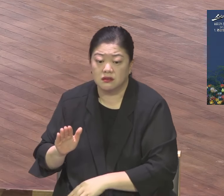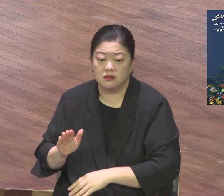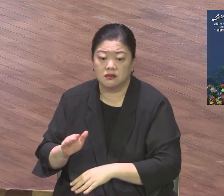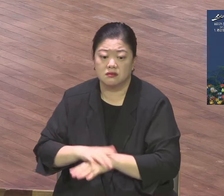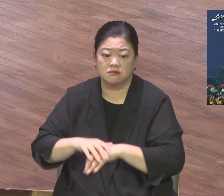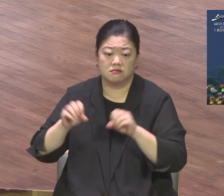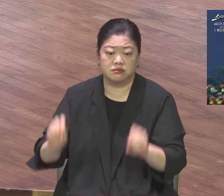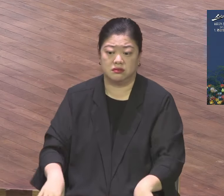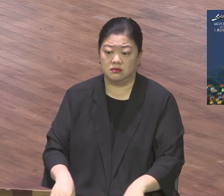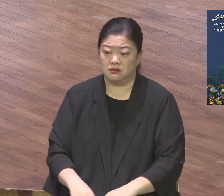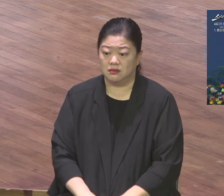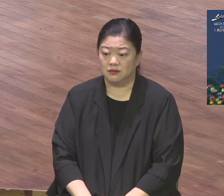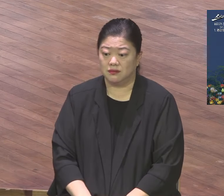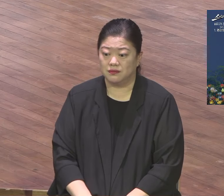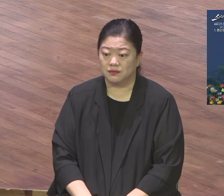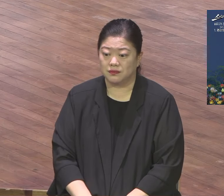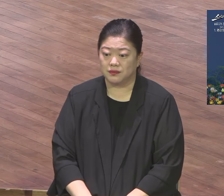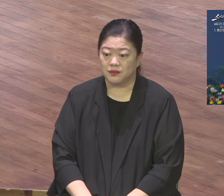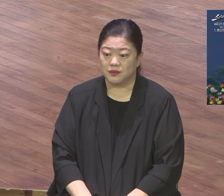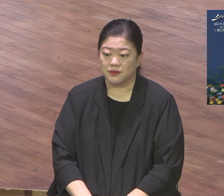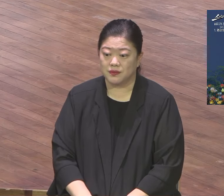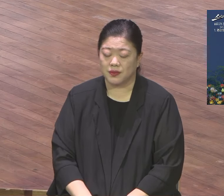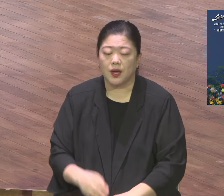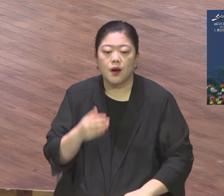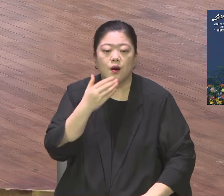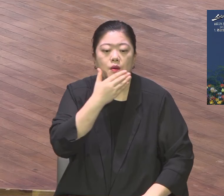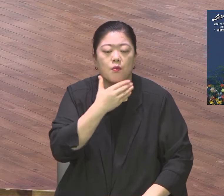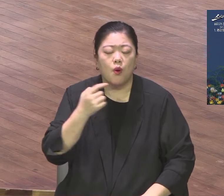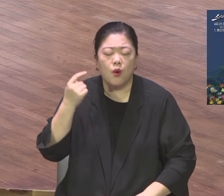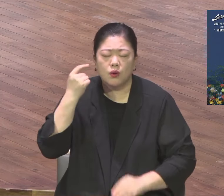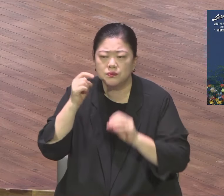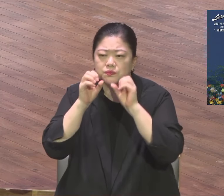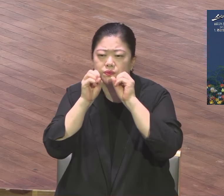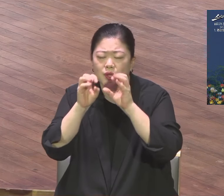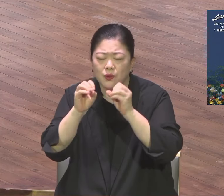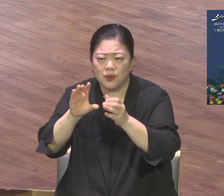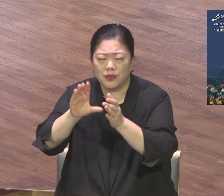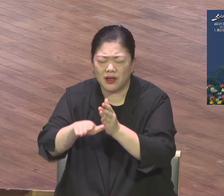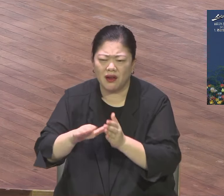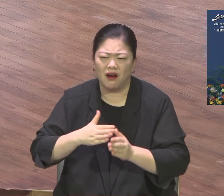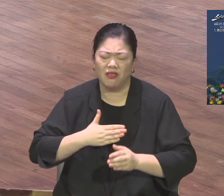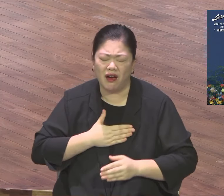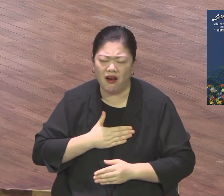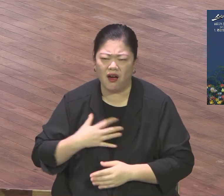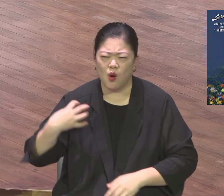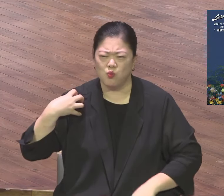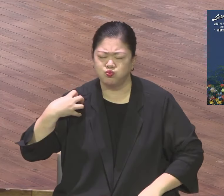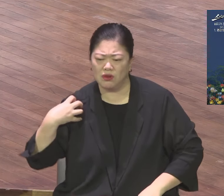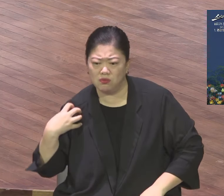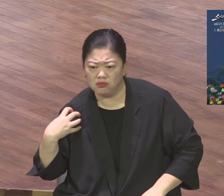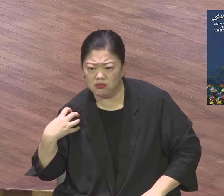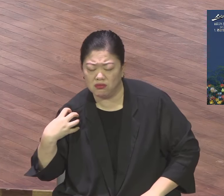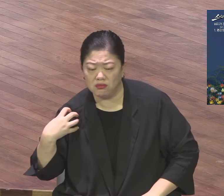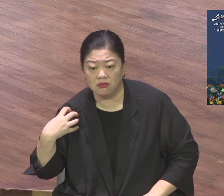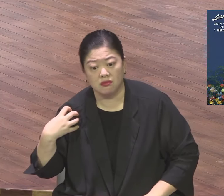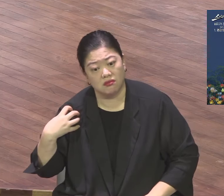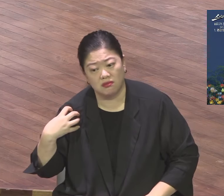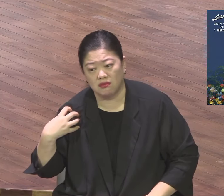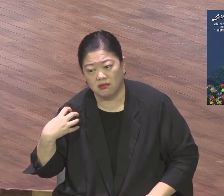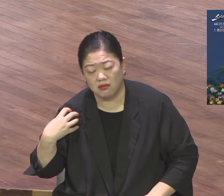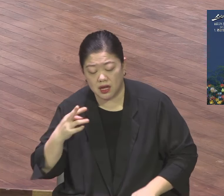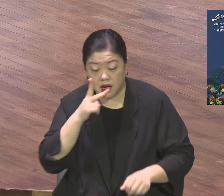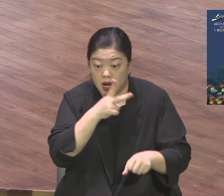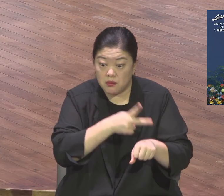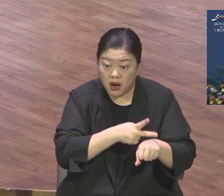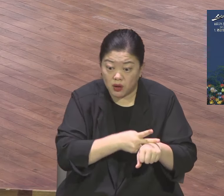흔히 사람들이 생각하기를 복음을 위한 희생적 삶이 너무 힘들다라고 생각할 수 있어요. 그러나 바울은 그렇지 않았어요.